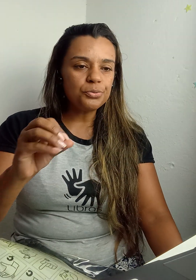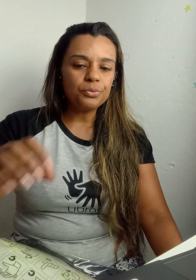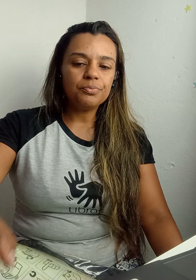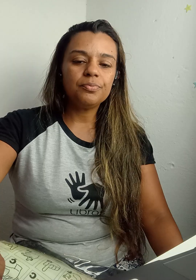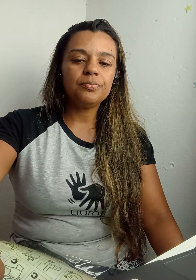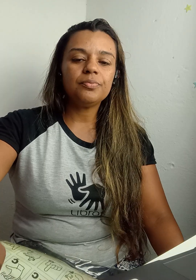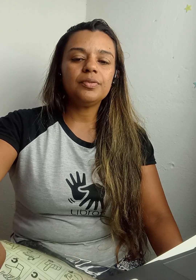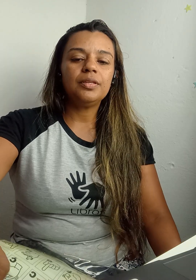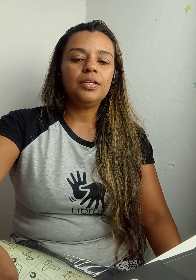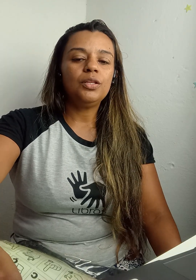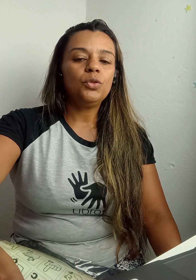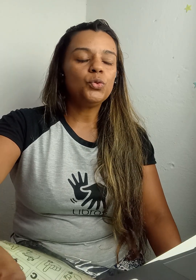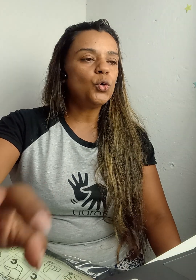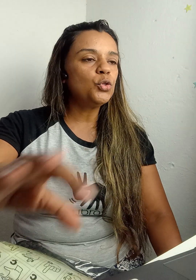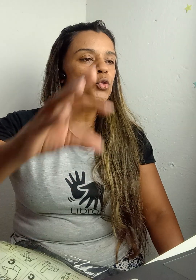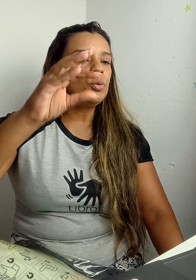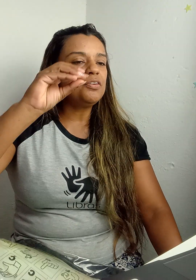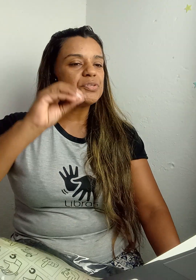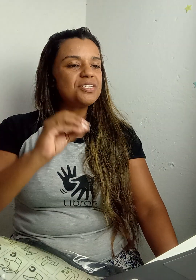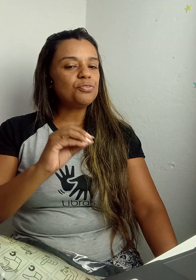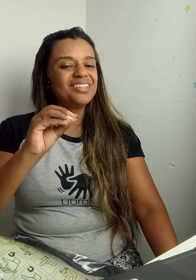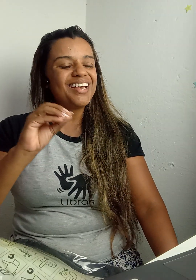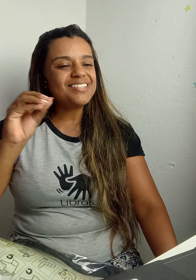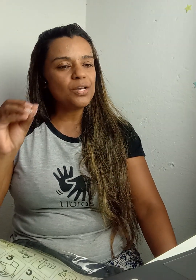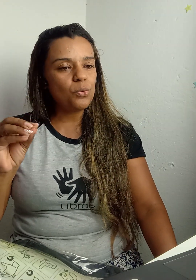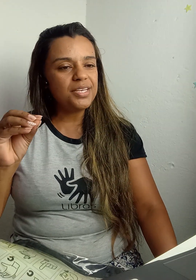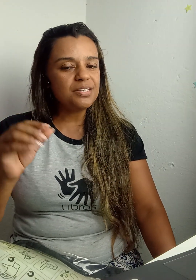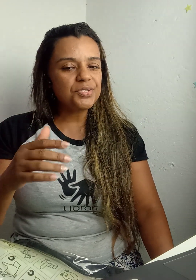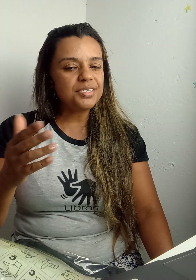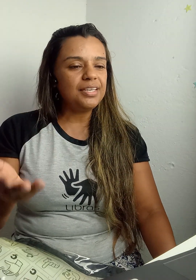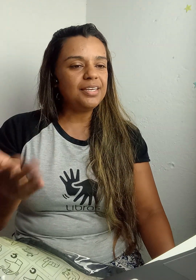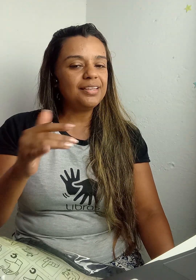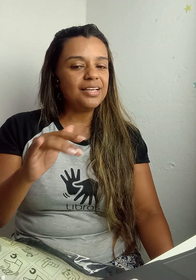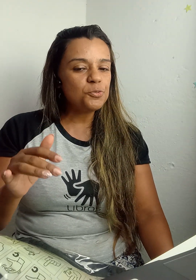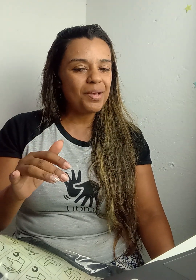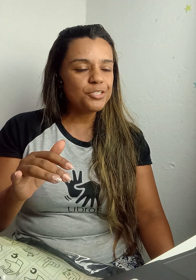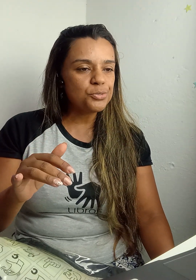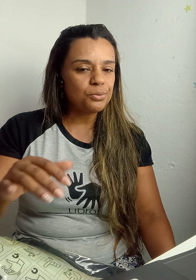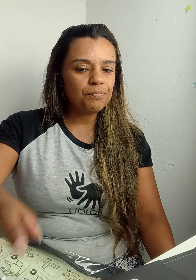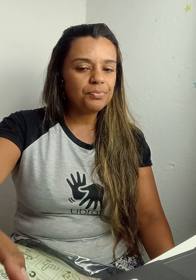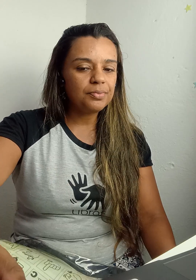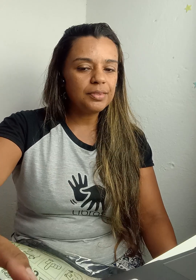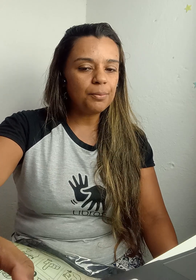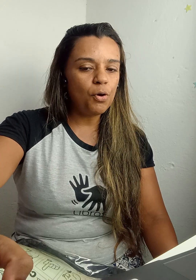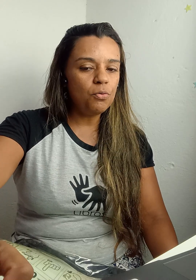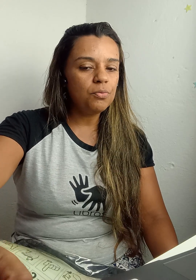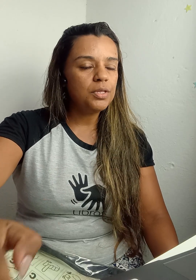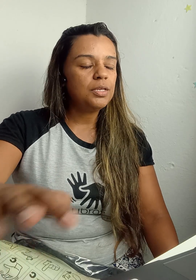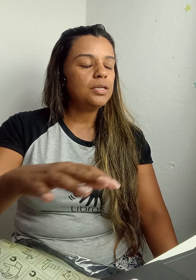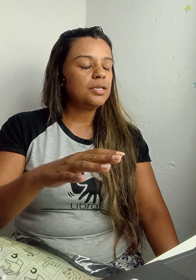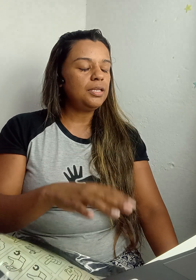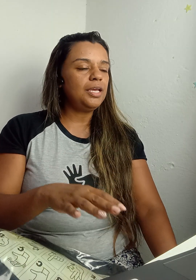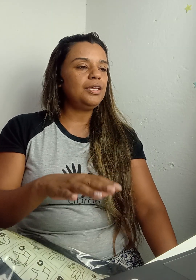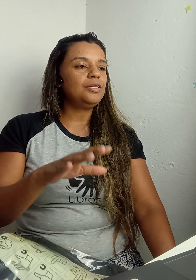composto, todo nome que você for dar sequência, você tem que dar espaço, tá bom? Que nem